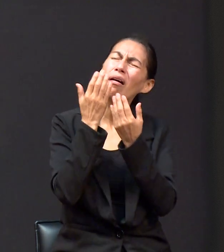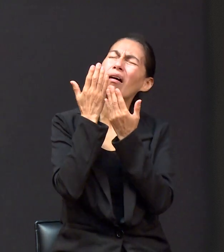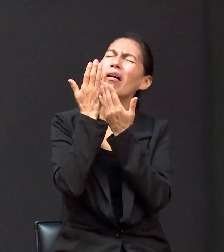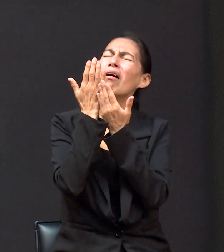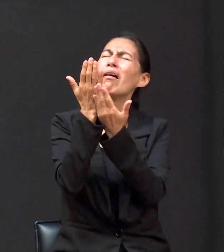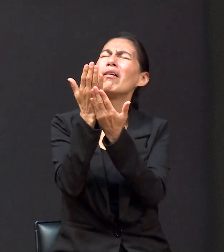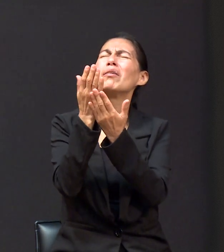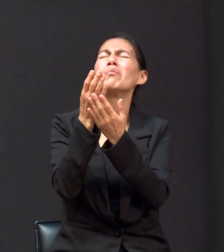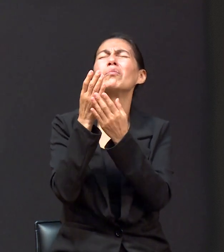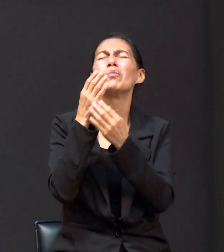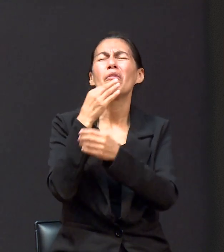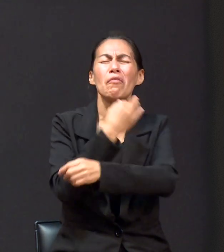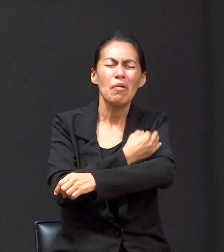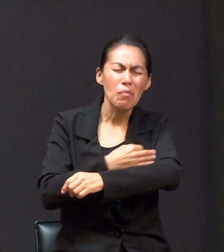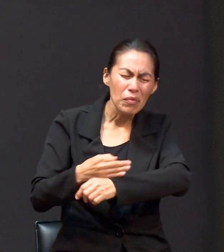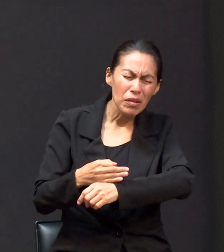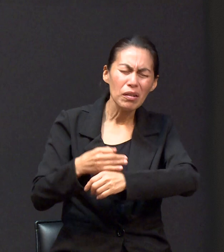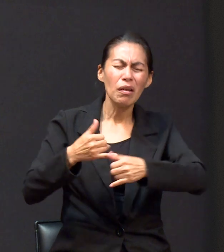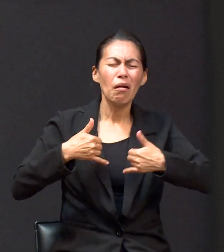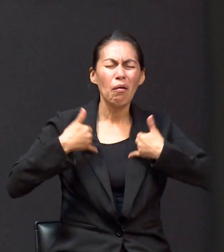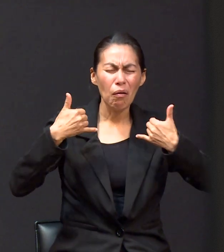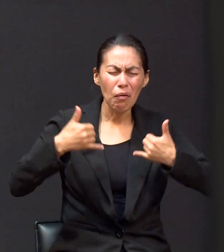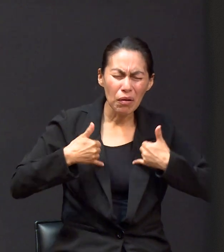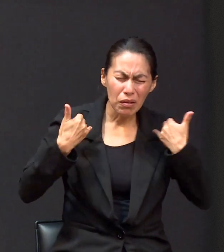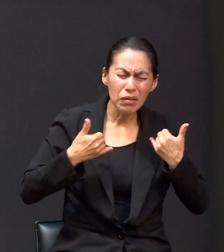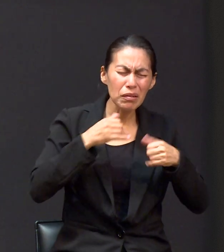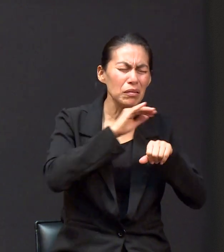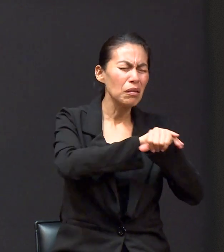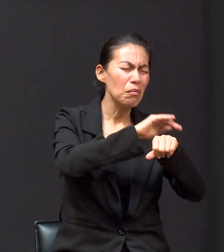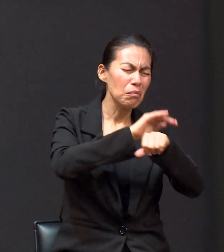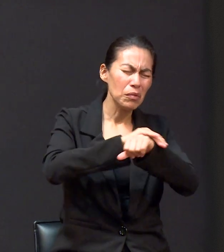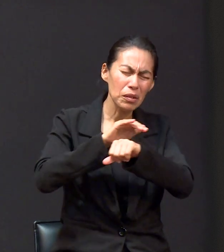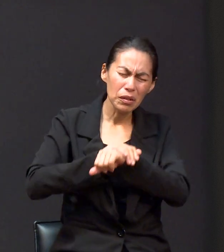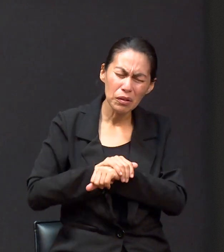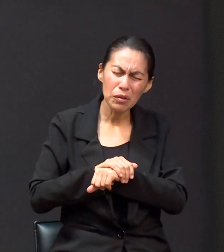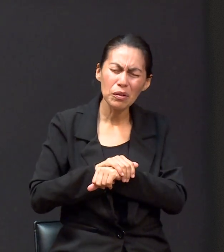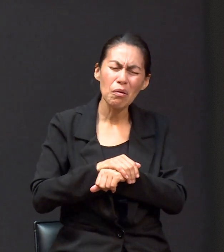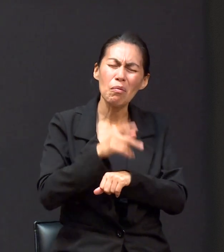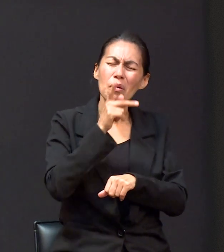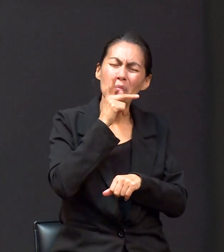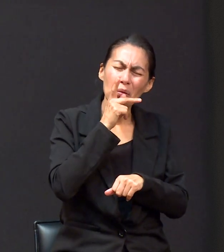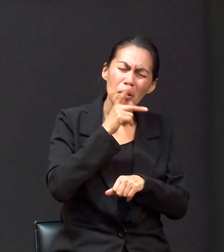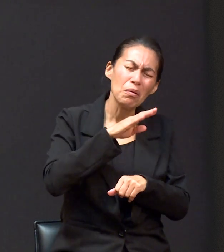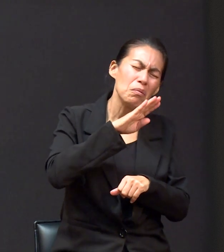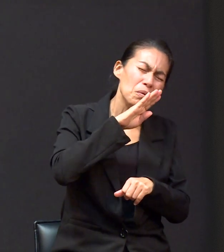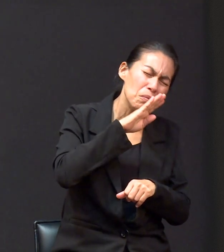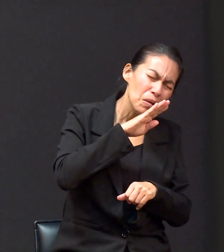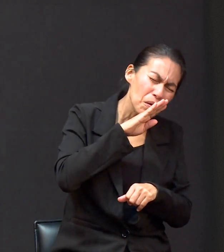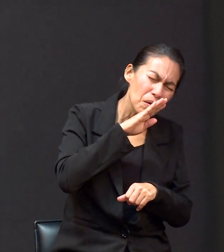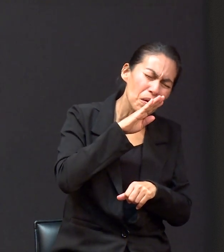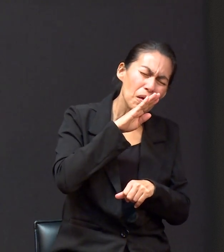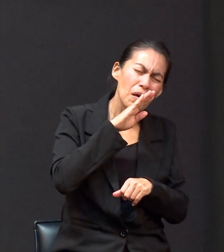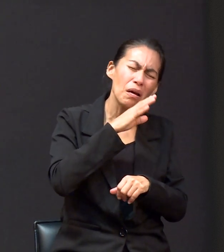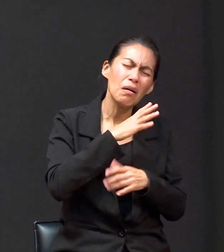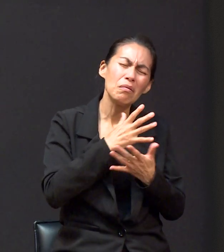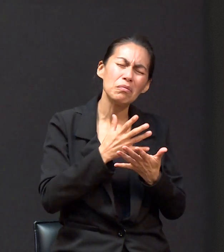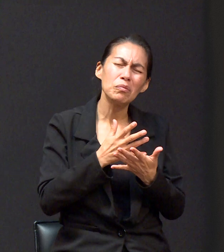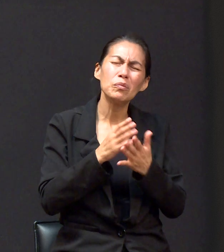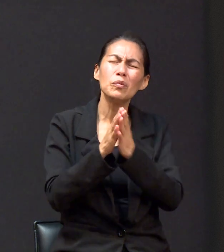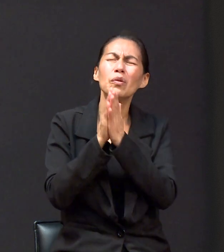estamos pidiendo oración por la familia, por los jóvenes, por los amigos, por los